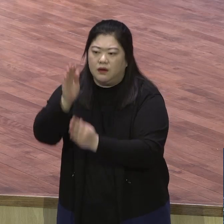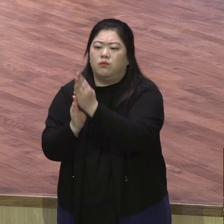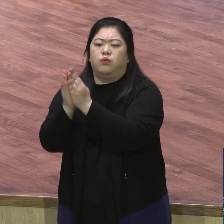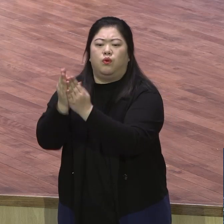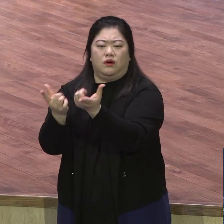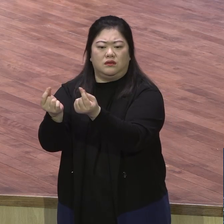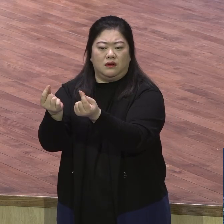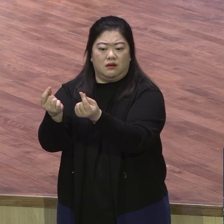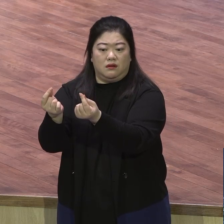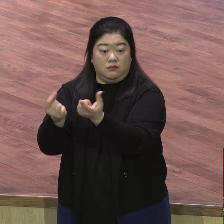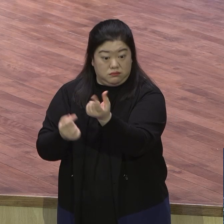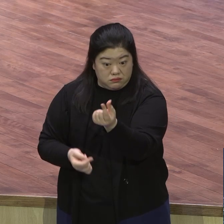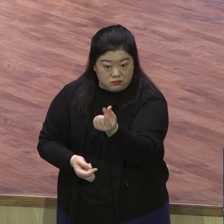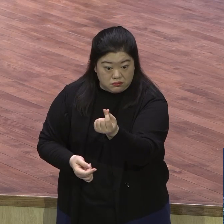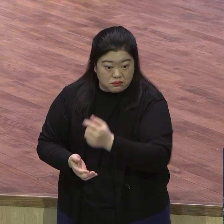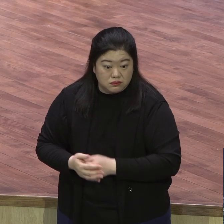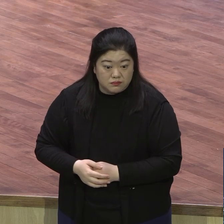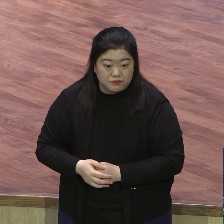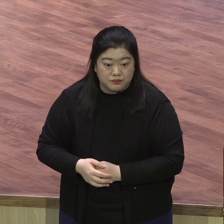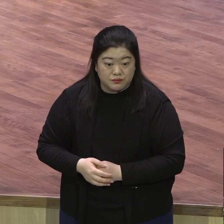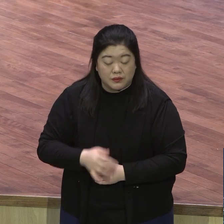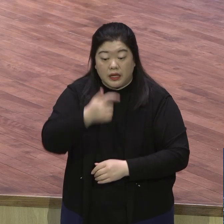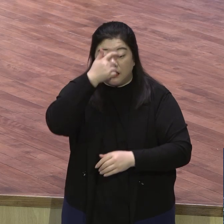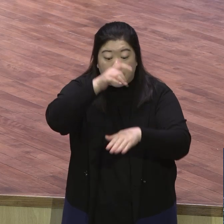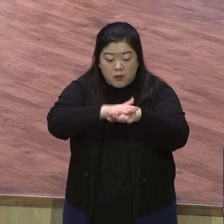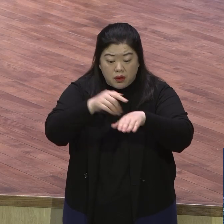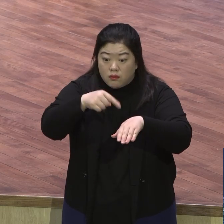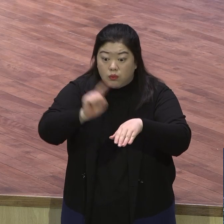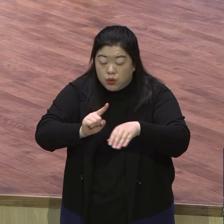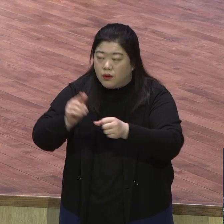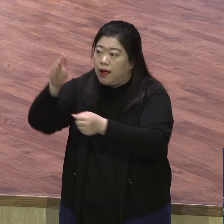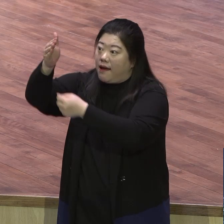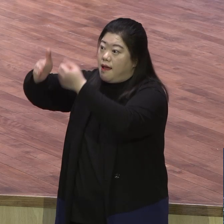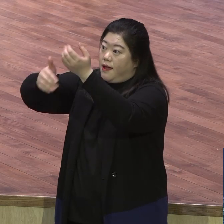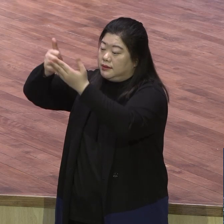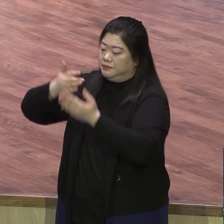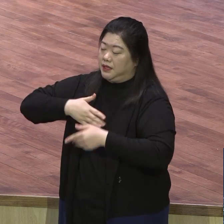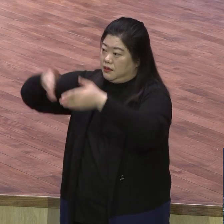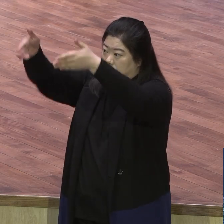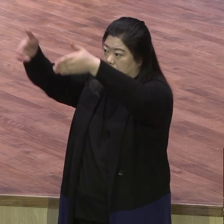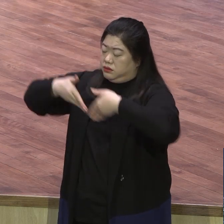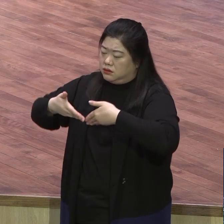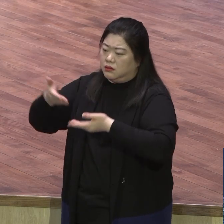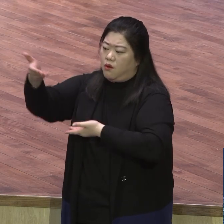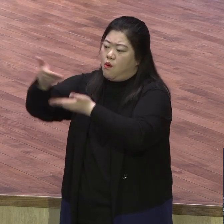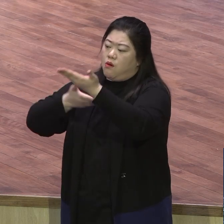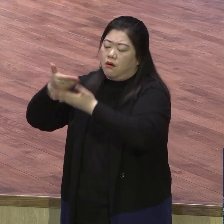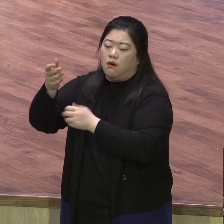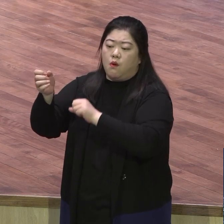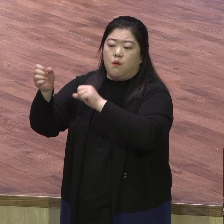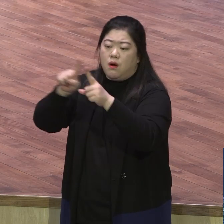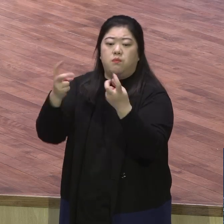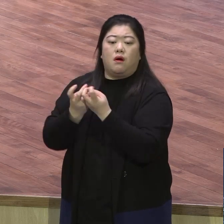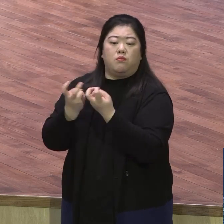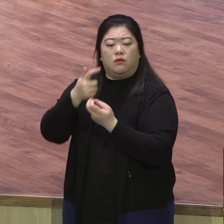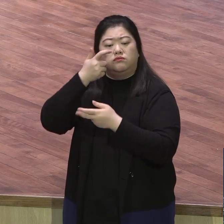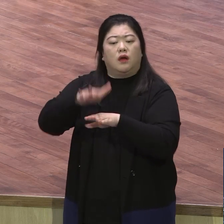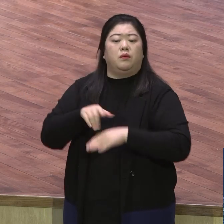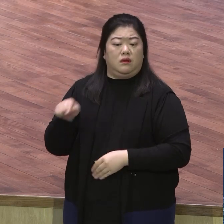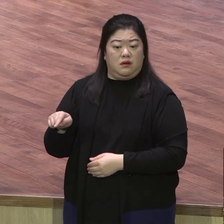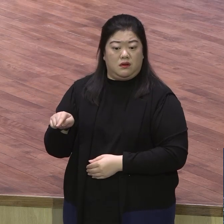예배가 뭐예요? 하나님과 나와의 관계 회복이에요. 하나님과 나와의